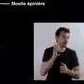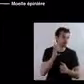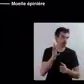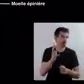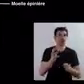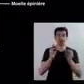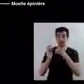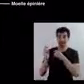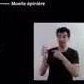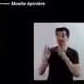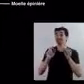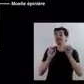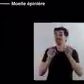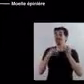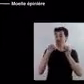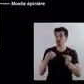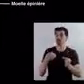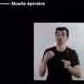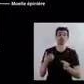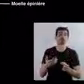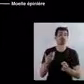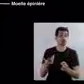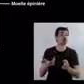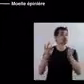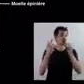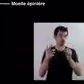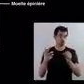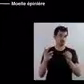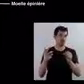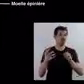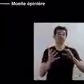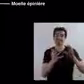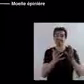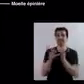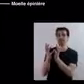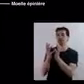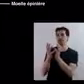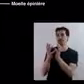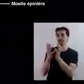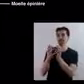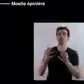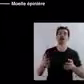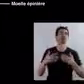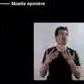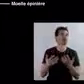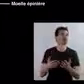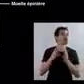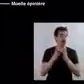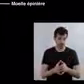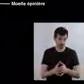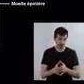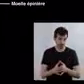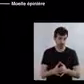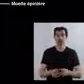de capteur dans l'arc réflexe et il véhicule une information nerveuse sensorielle qui arrive à la moelle épinière. On parle